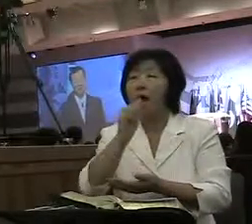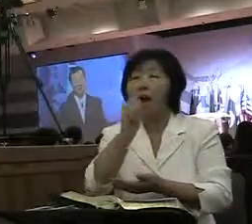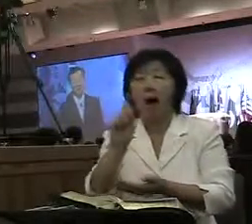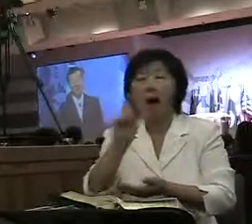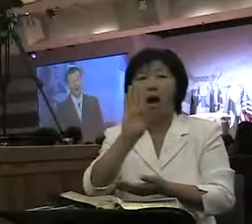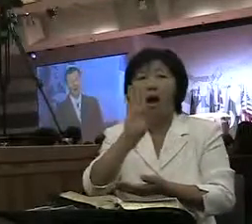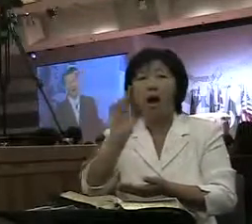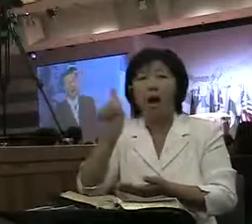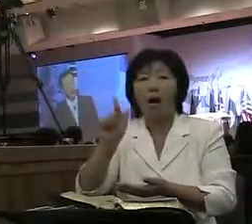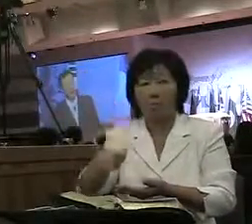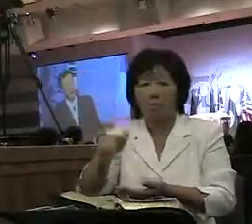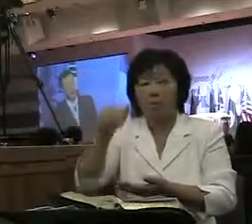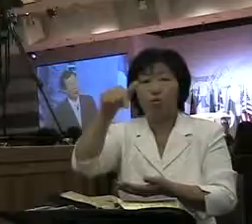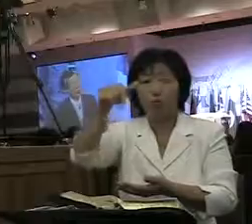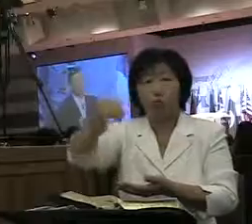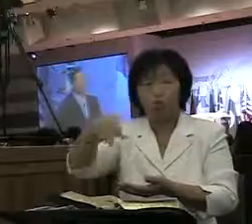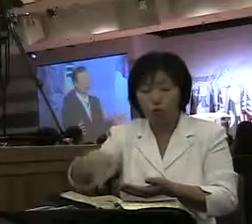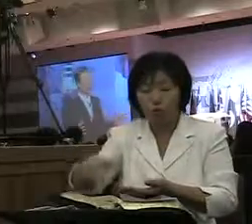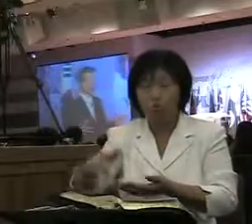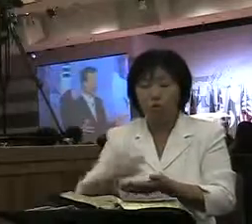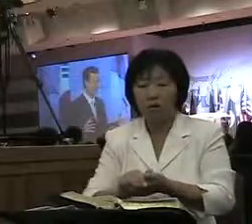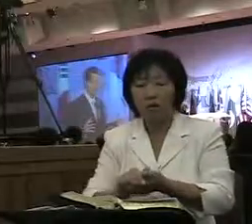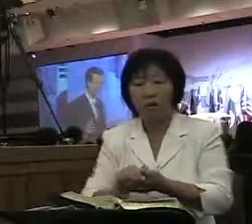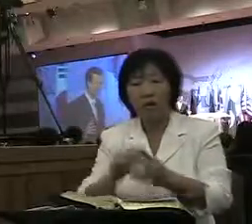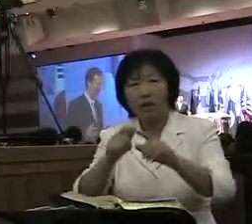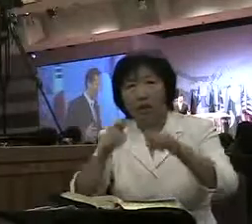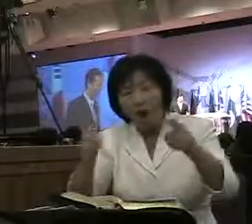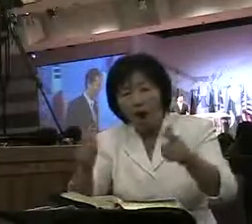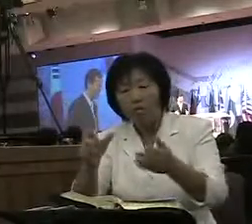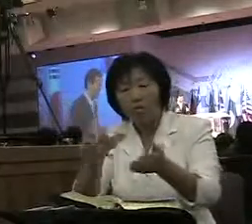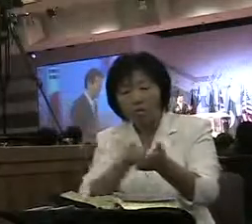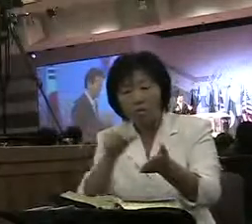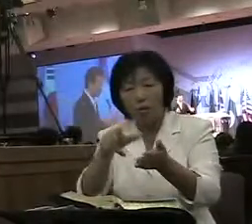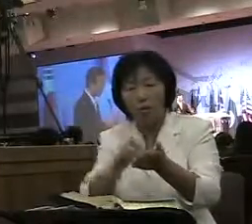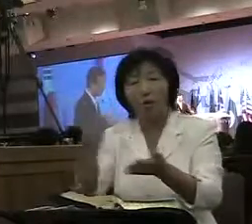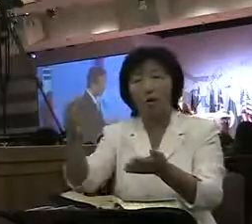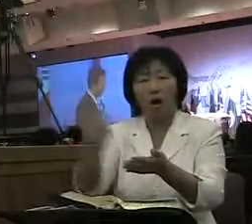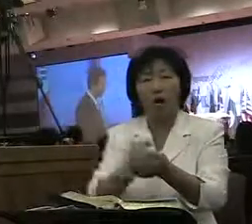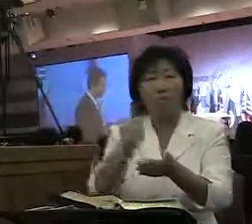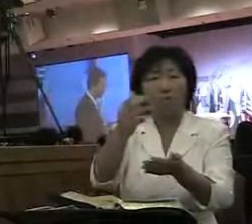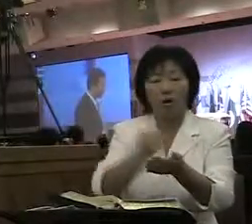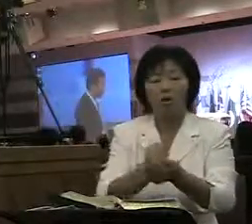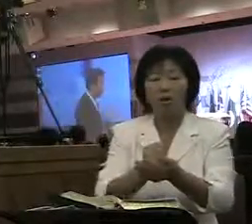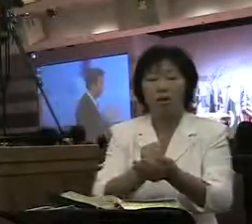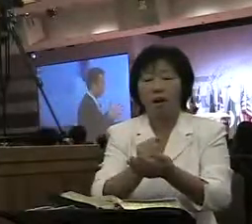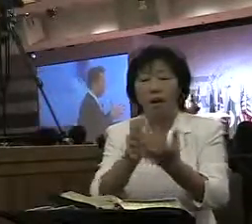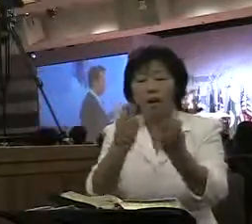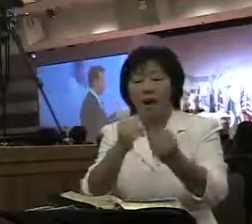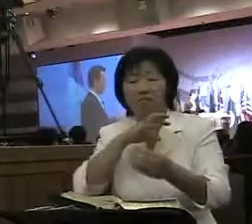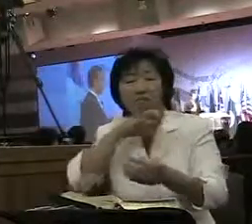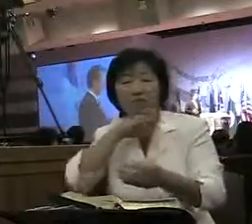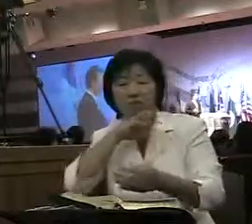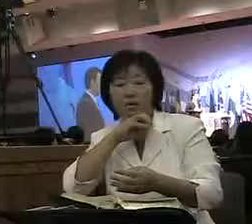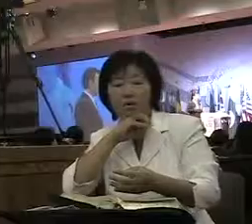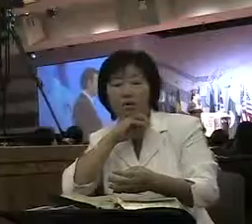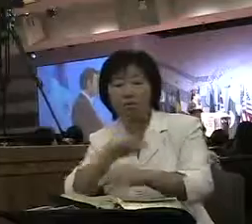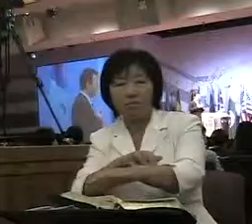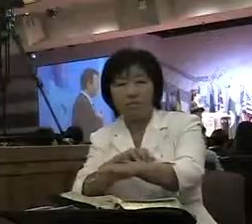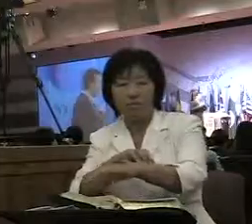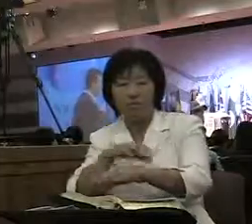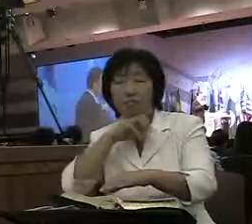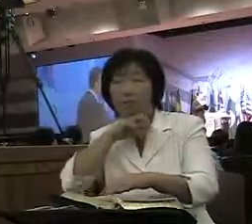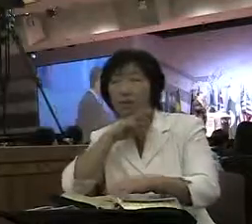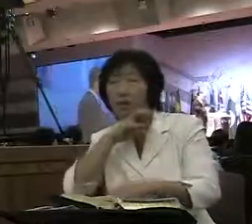하박국이 하나님 앞에 여러 이슈를 가지고 와서 하나님께 많은 그 이슈와 많은 그 불평을 내려놓았을